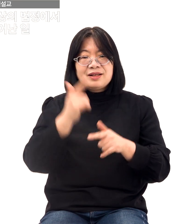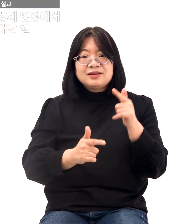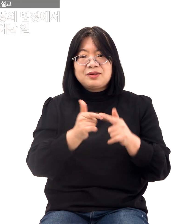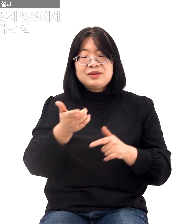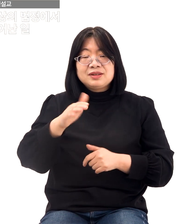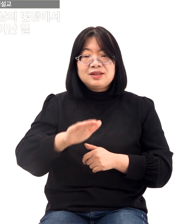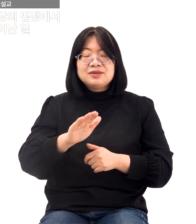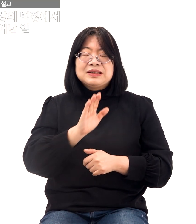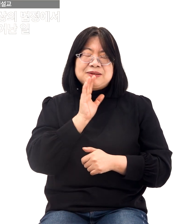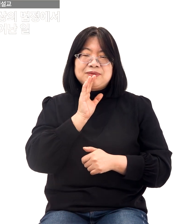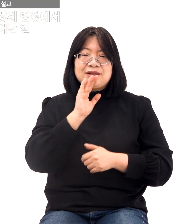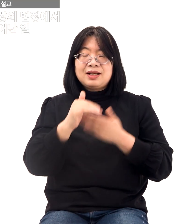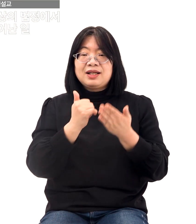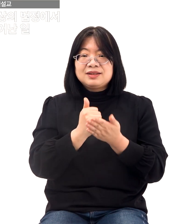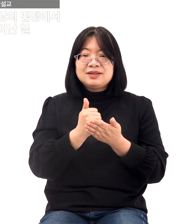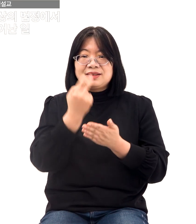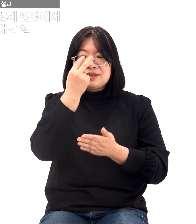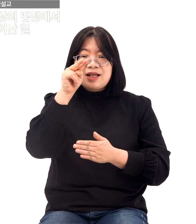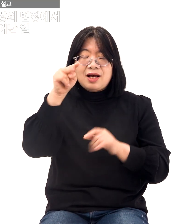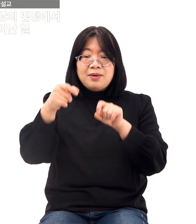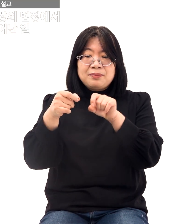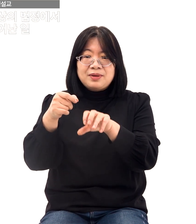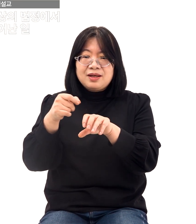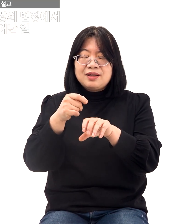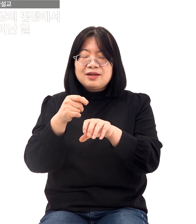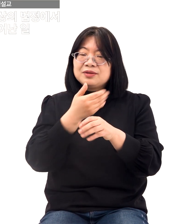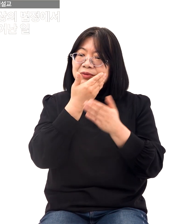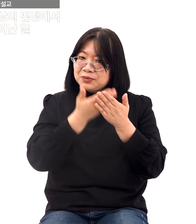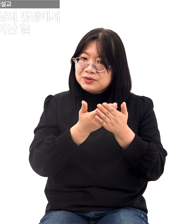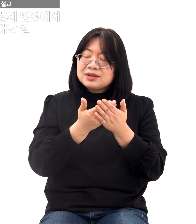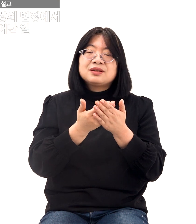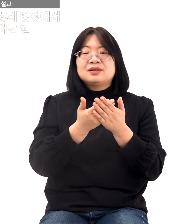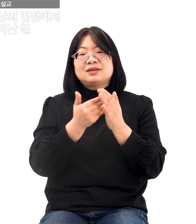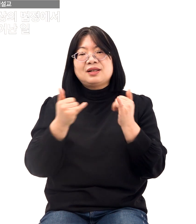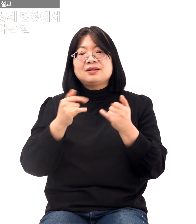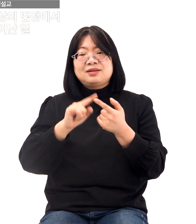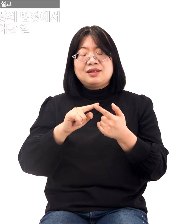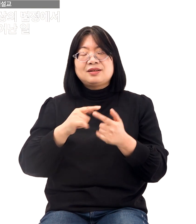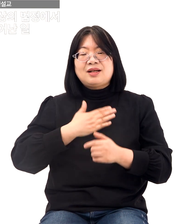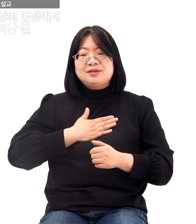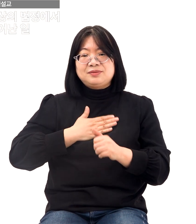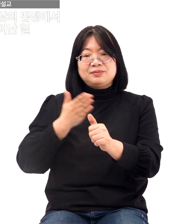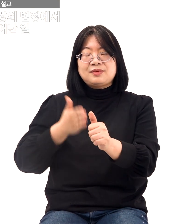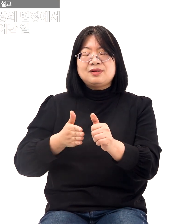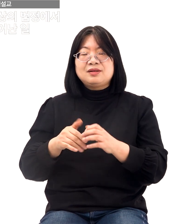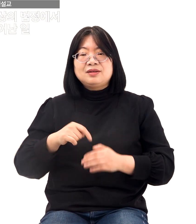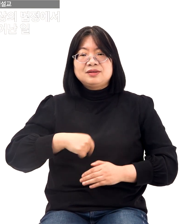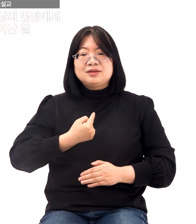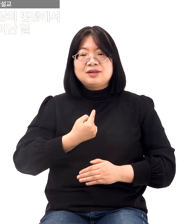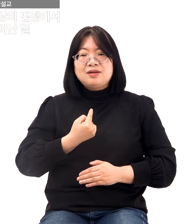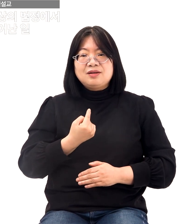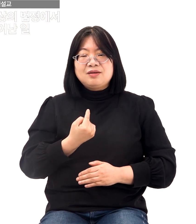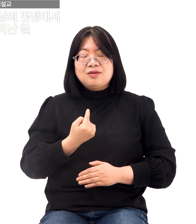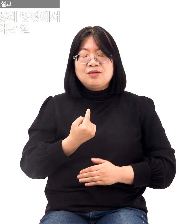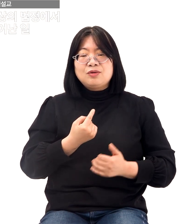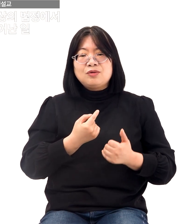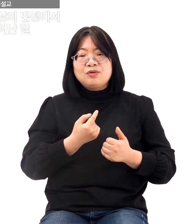얼마나 하나님의 시선 앞에 존귀한 자인지 아세요? 어떻게 스스로 목숨을